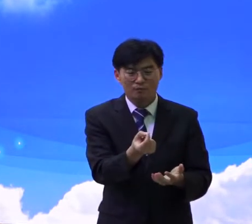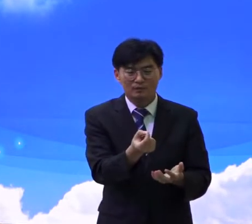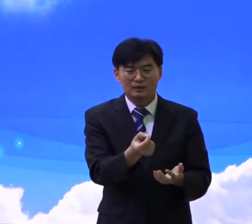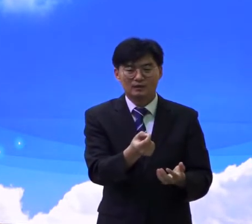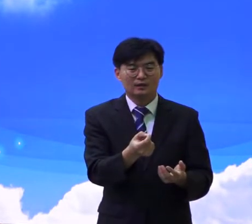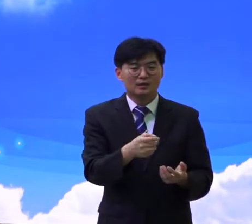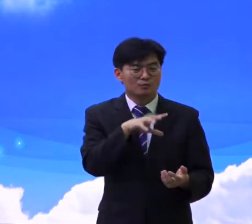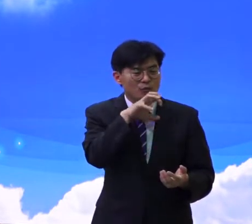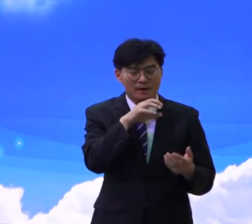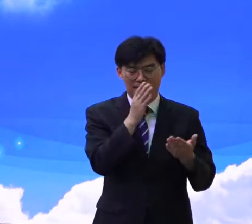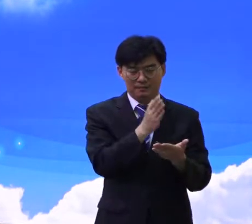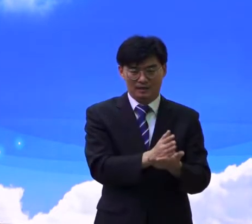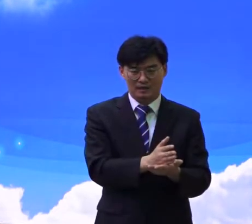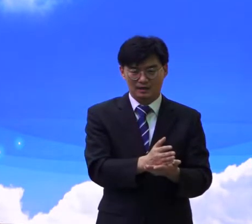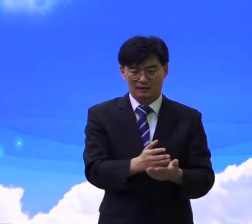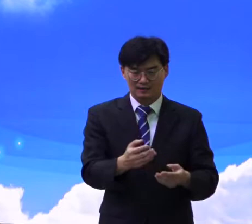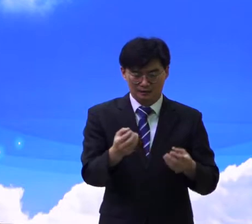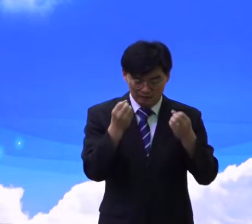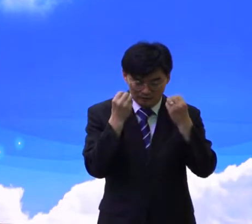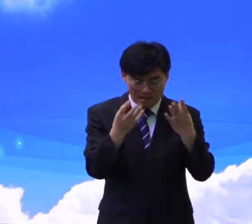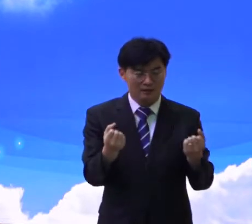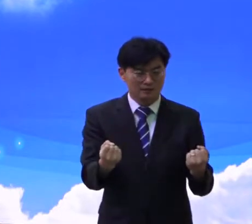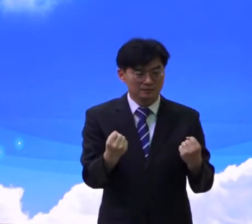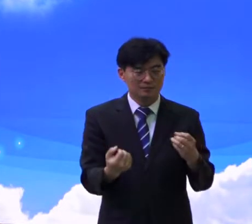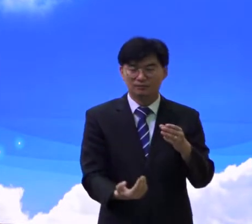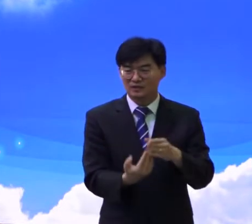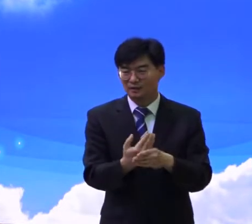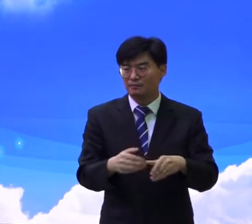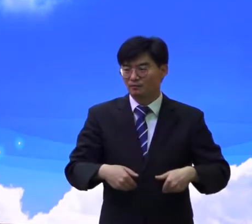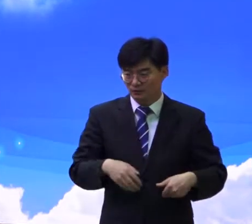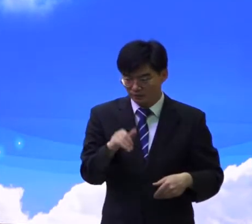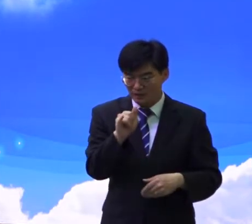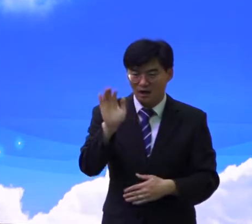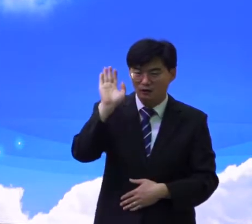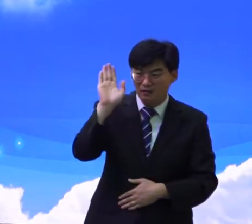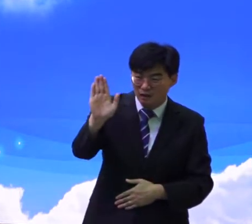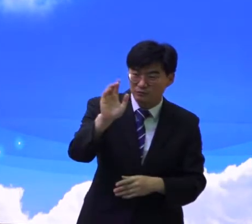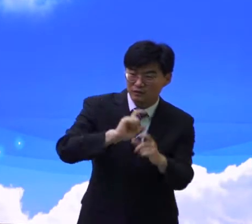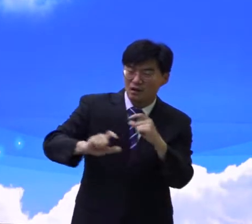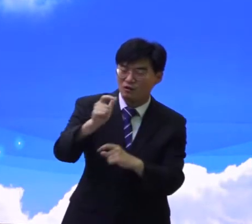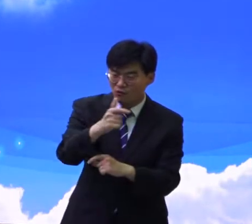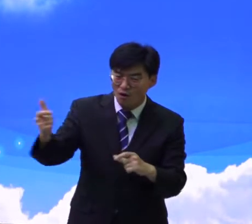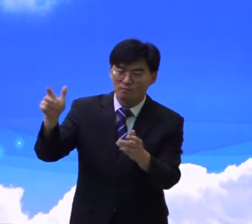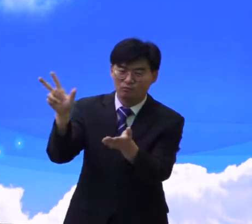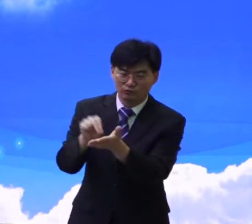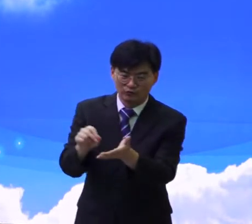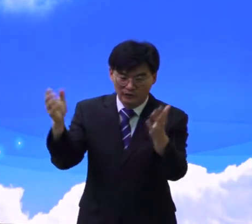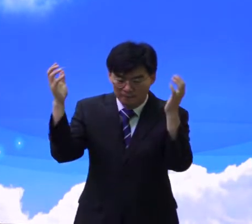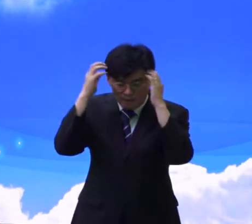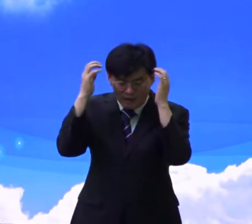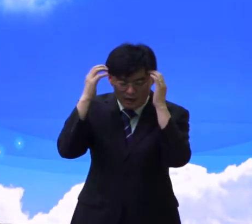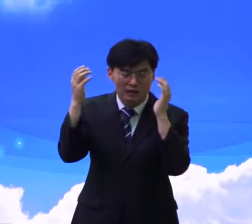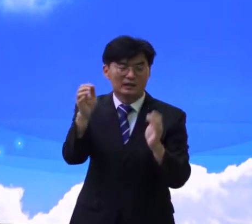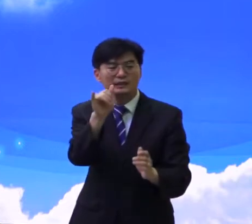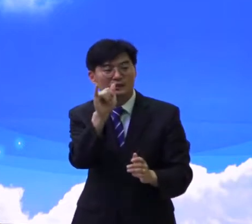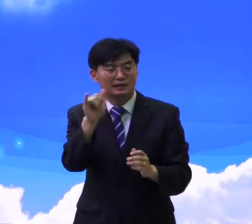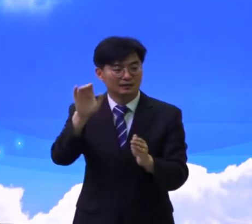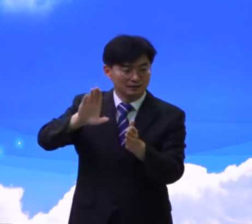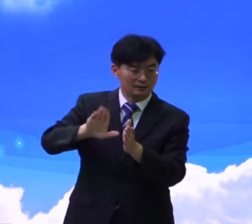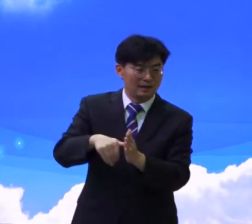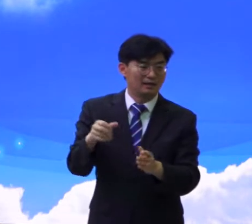우는 사자같이 공격해 와도 그 속에서 흔들림 없이 신앙의 길을 걸어가며 승리할 수